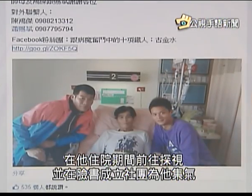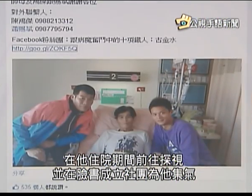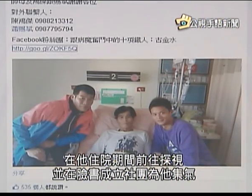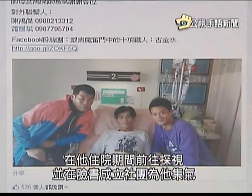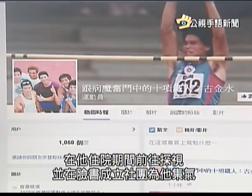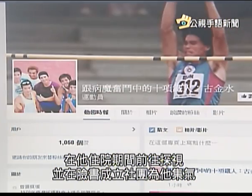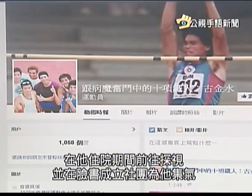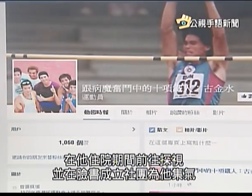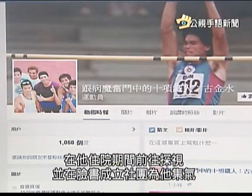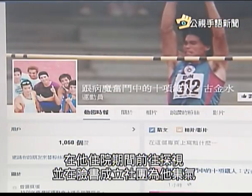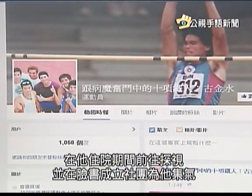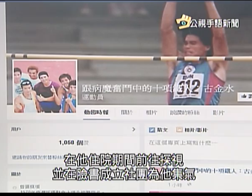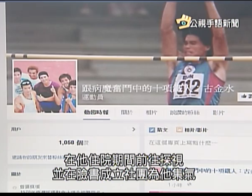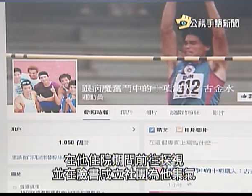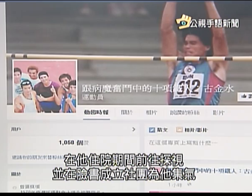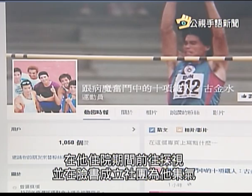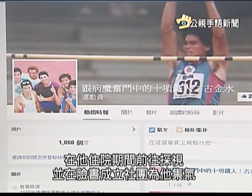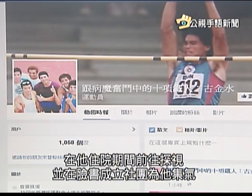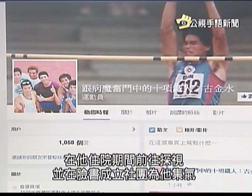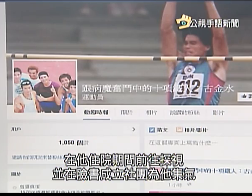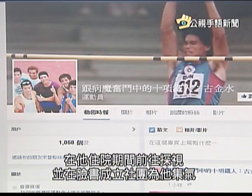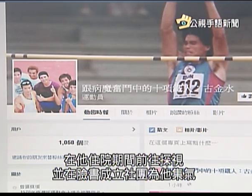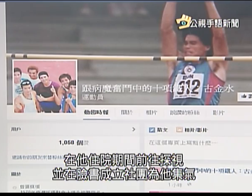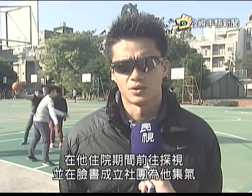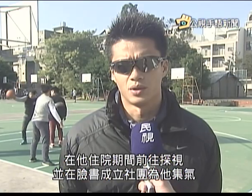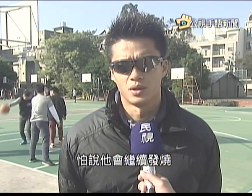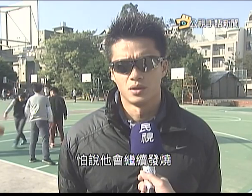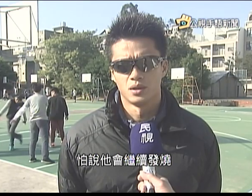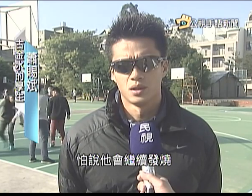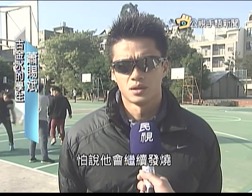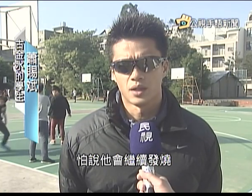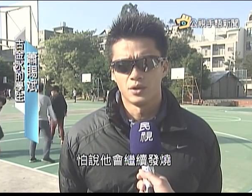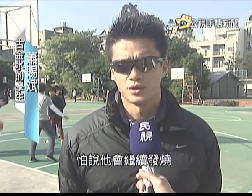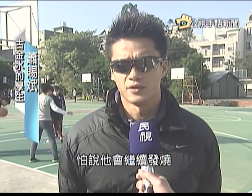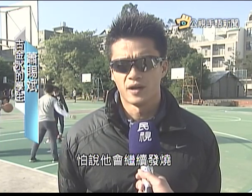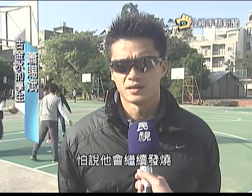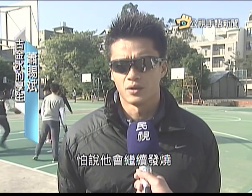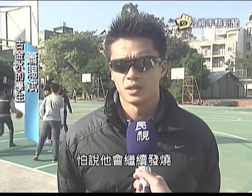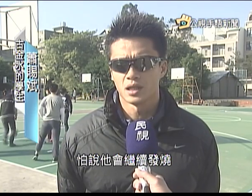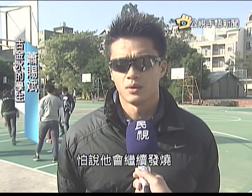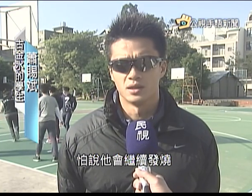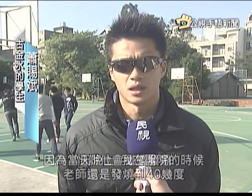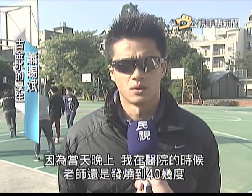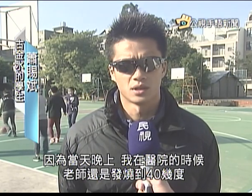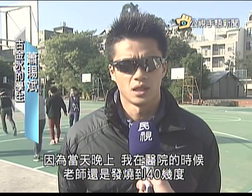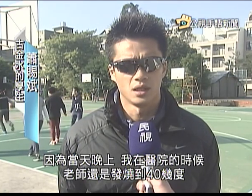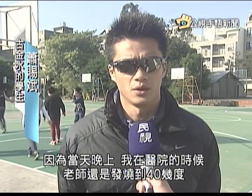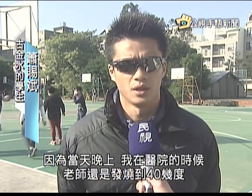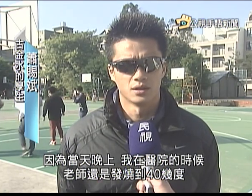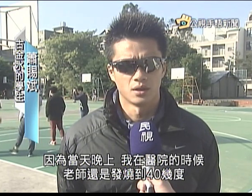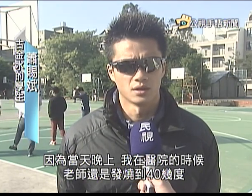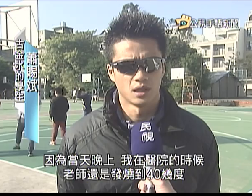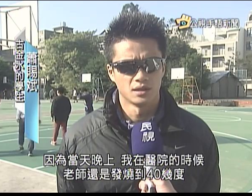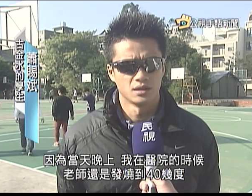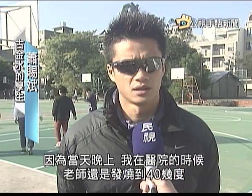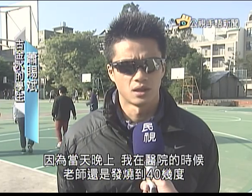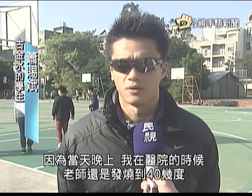并在脸书成立社团为他集气。 怕说他会继续发烧，因为当天晚上我在医院的时候，老师还是发烧